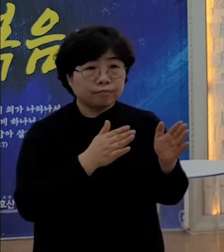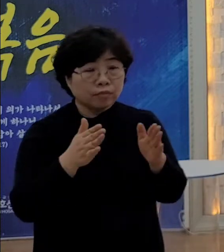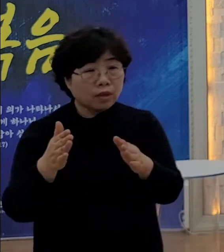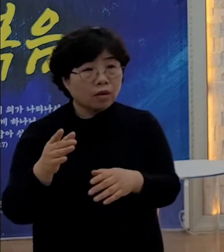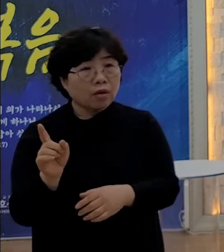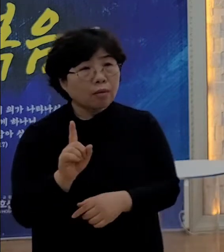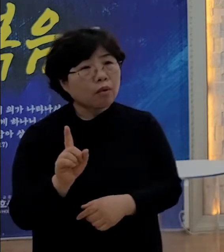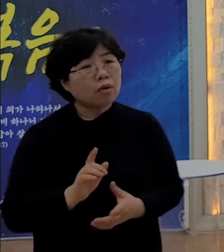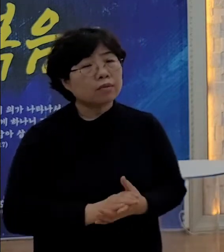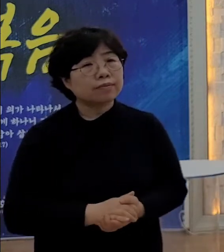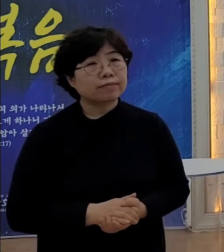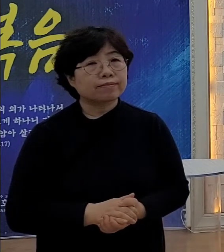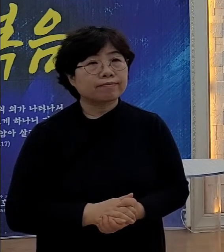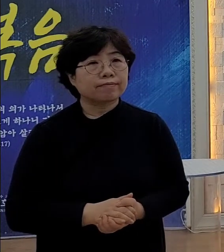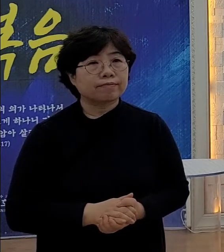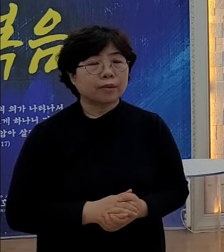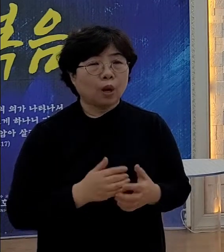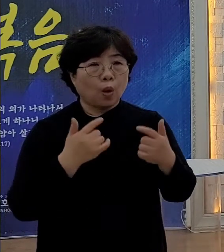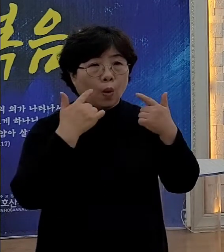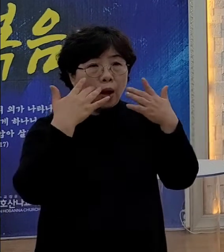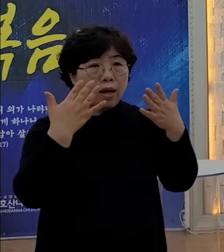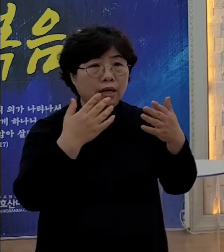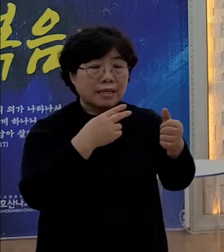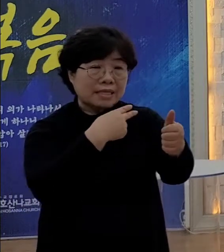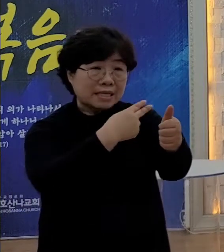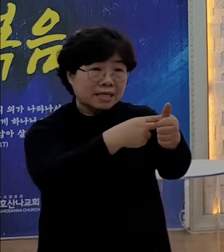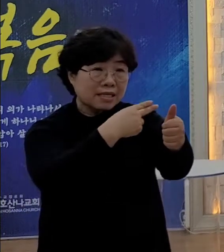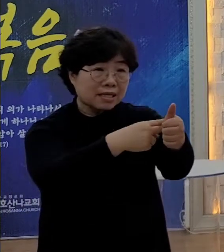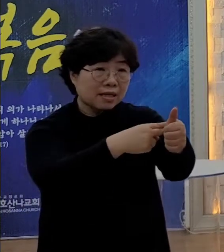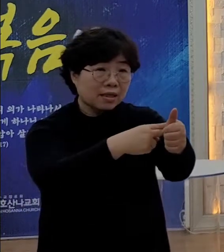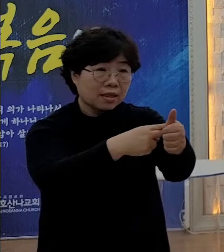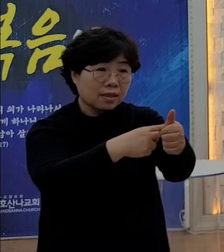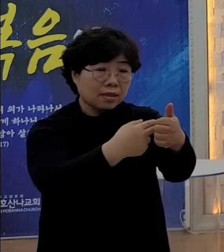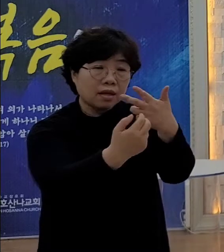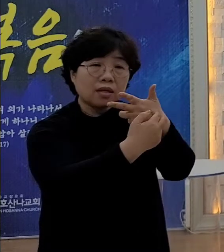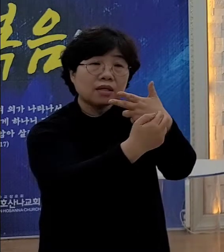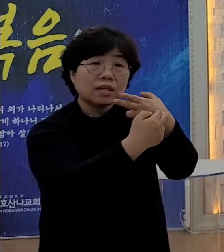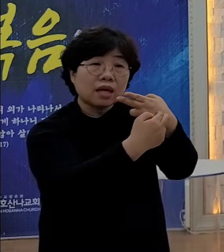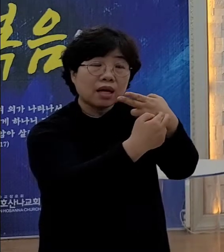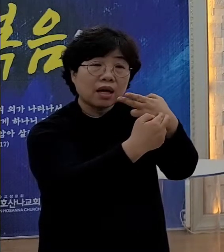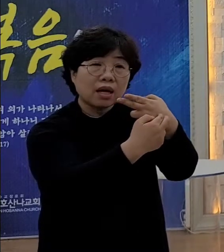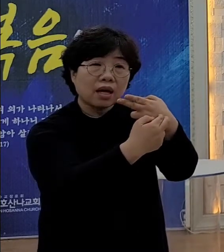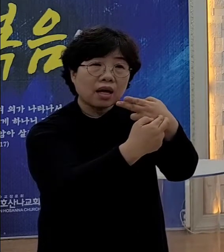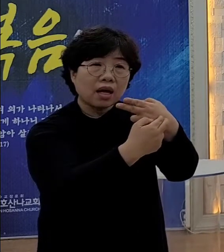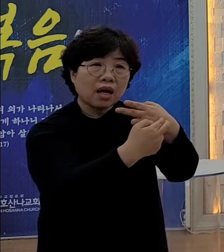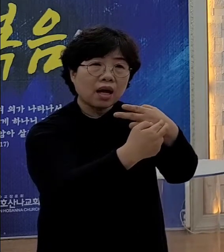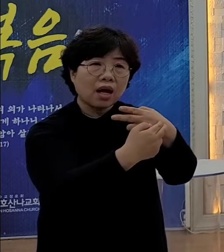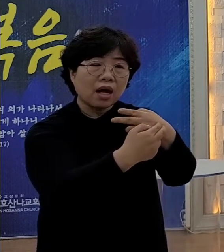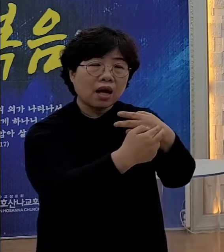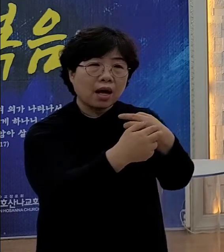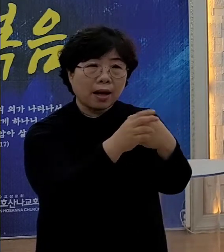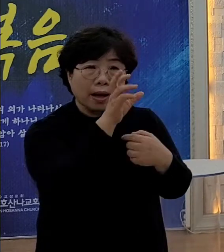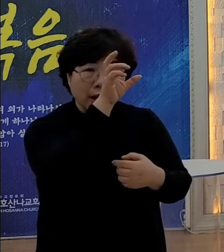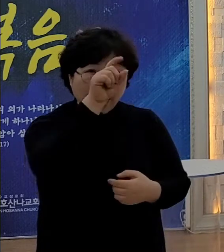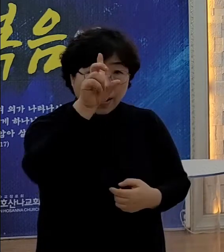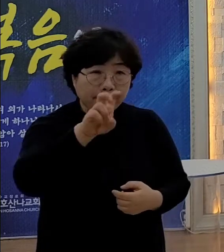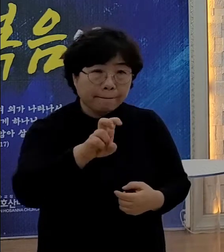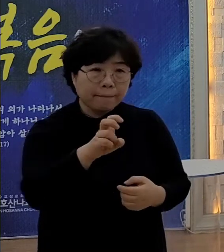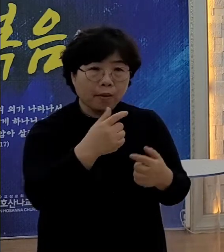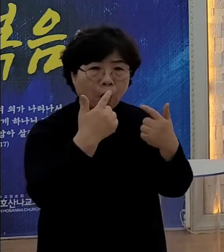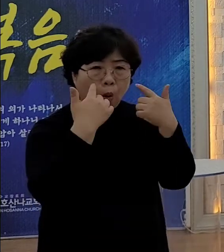필요합니다. 어떤 과정이냐? 정확하게 의사에게서 암 선고를 받아야 돼요. 그죠? 여기서부터